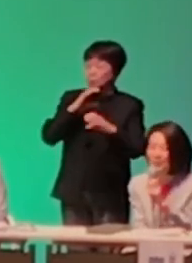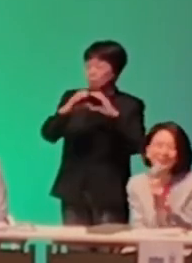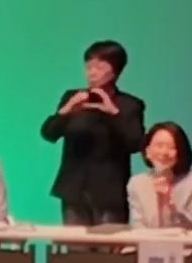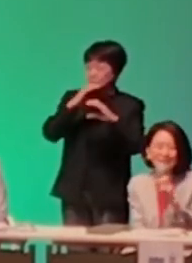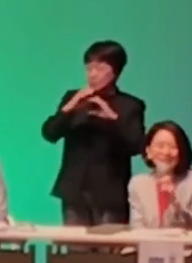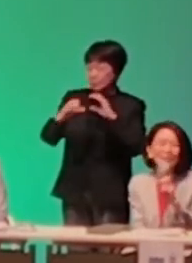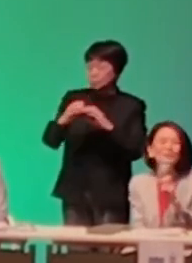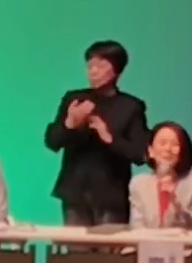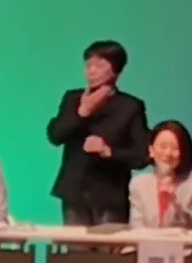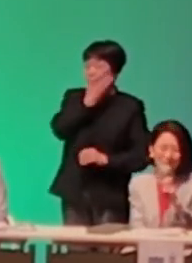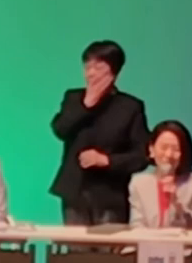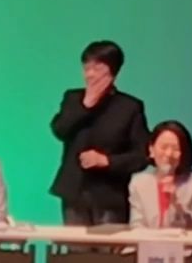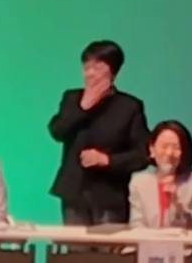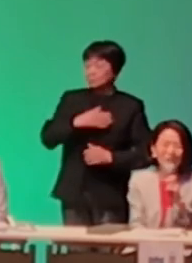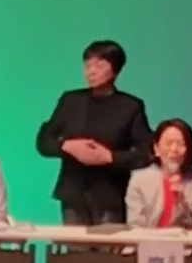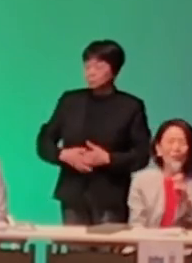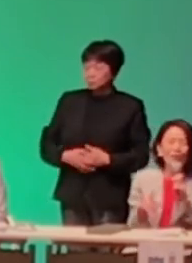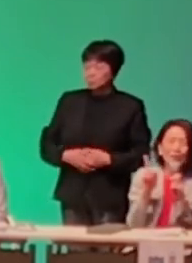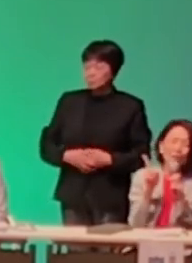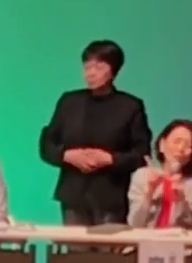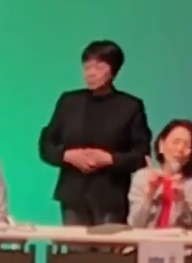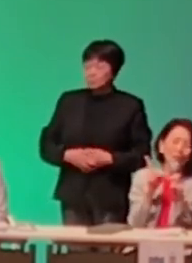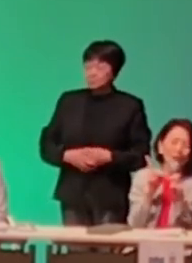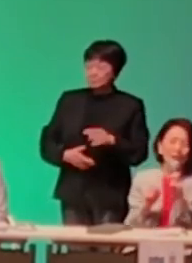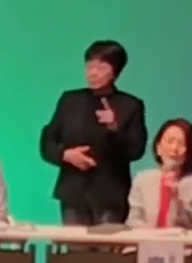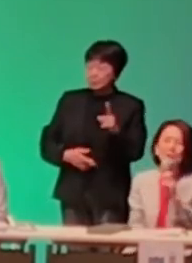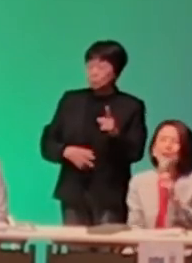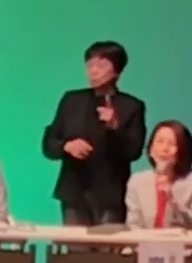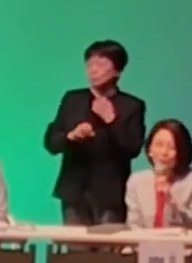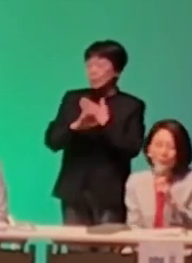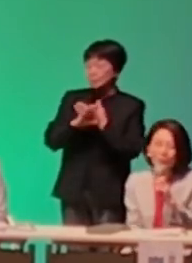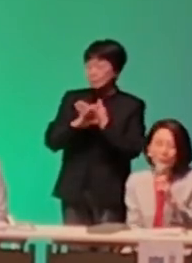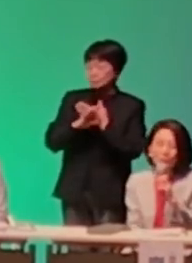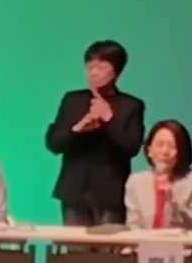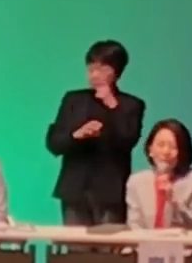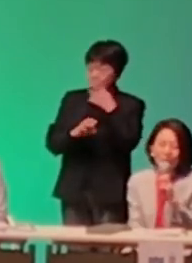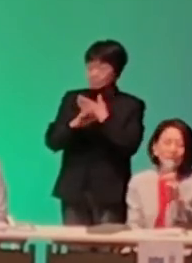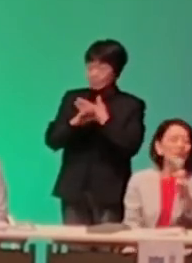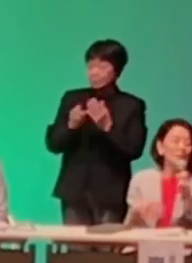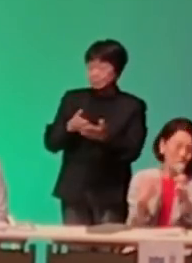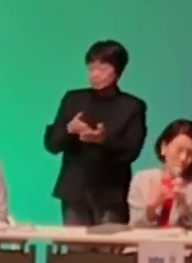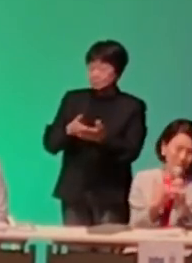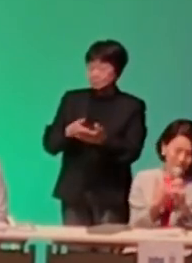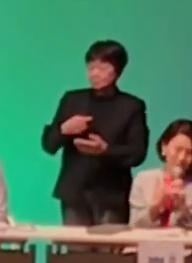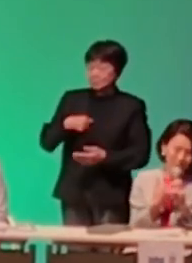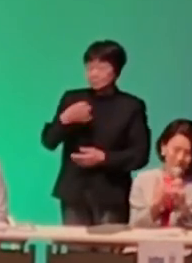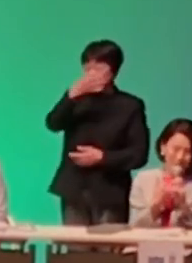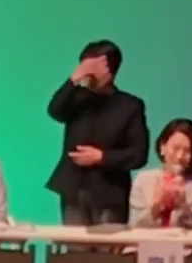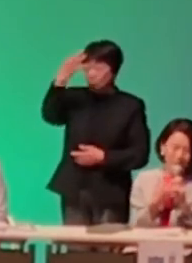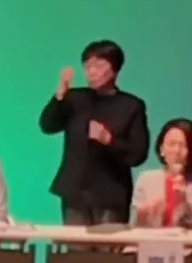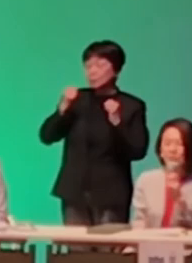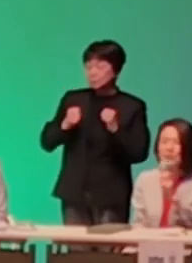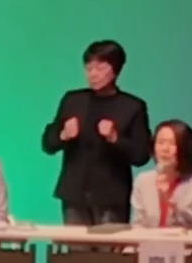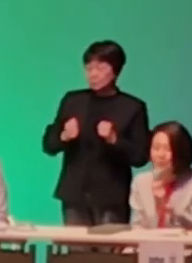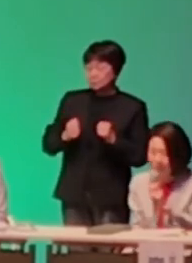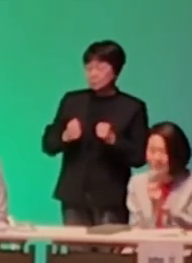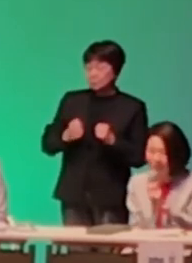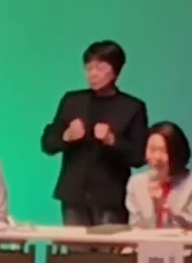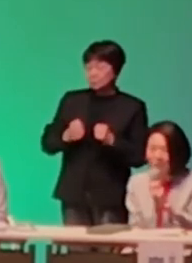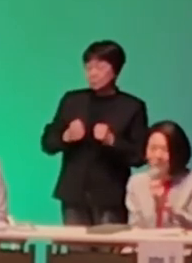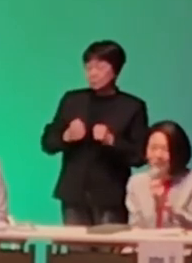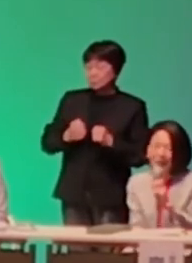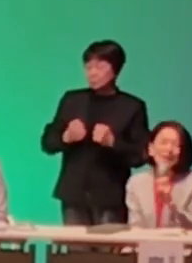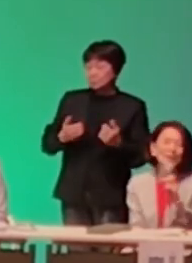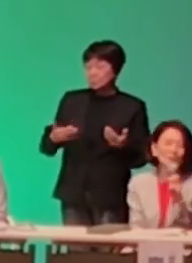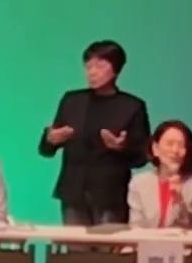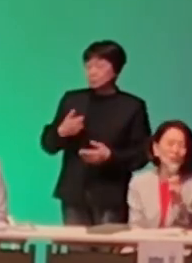取っていくことが大切だと思いました。これ一つの例なんですけれども、私は今神戸に住んでいます。出張が多いんです